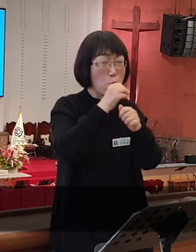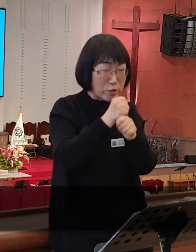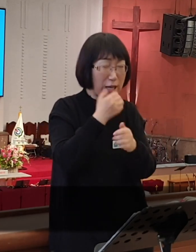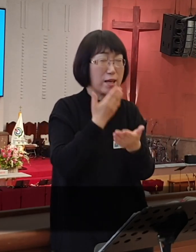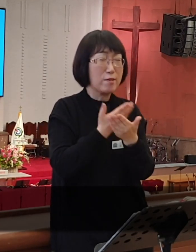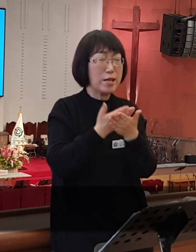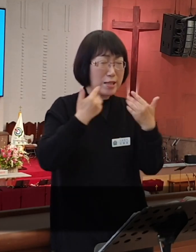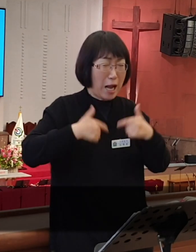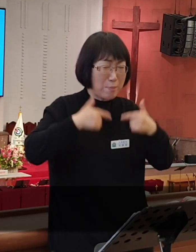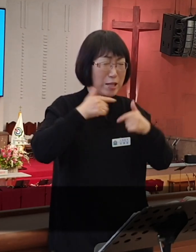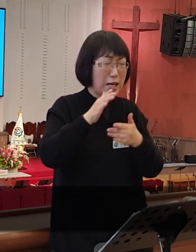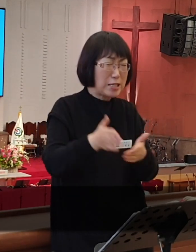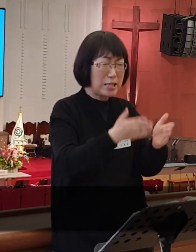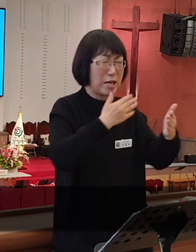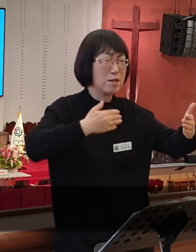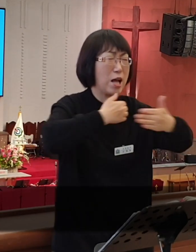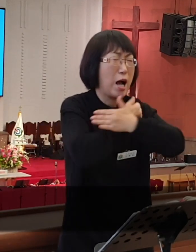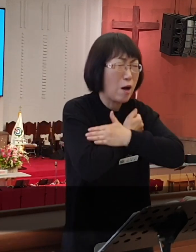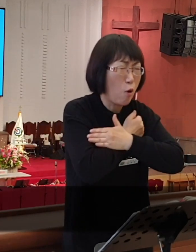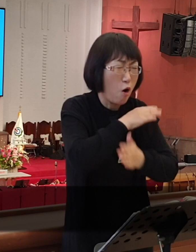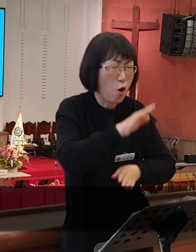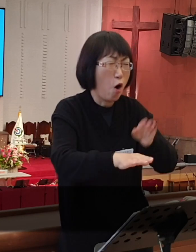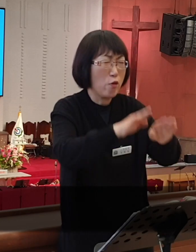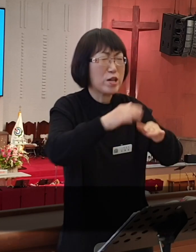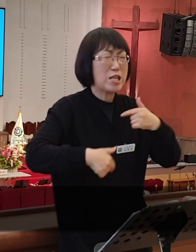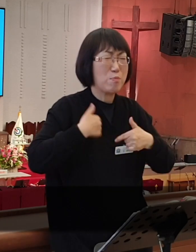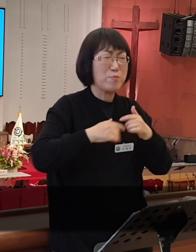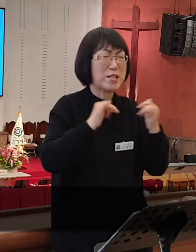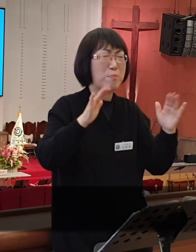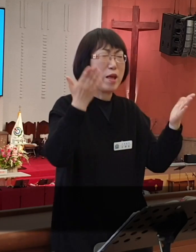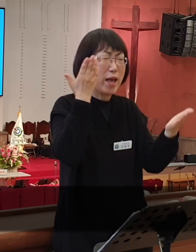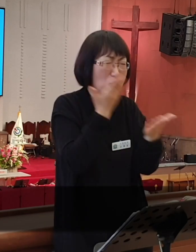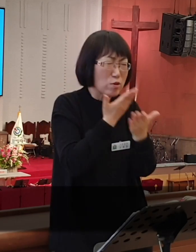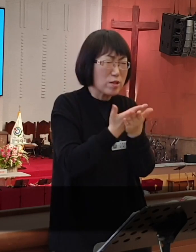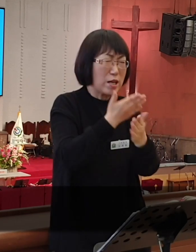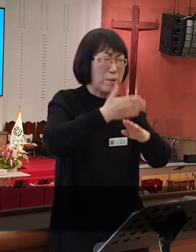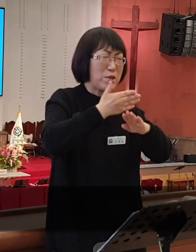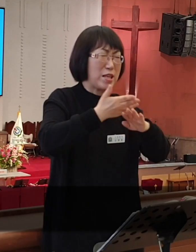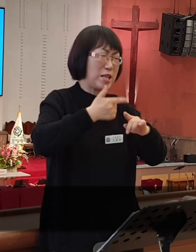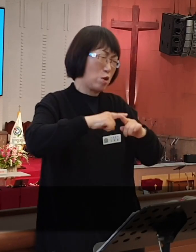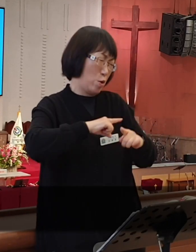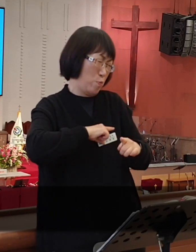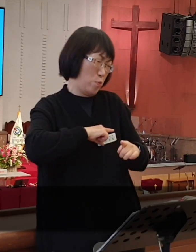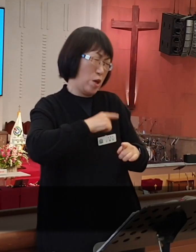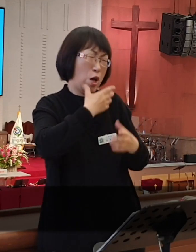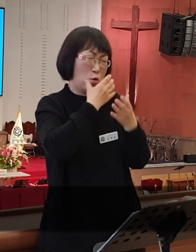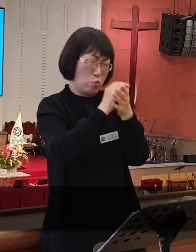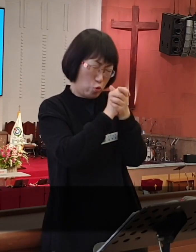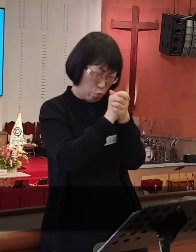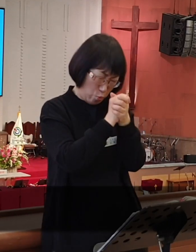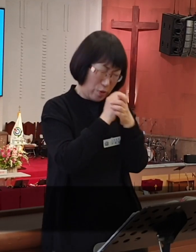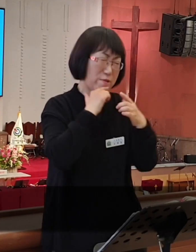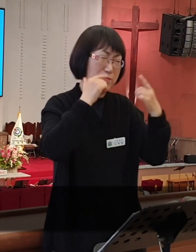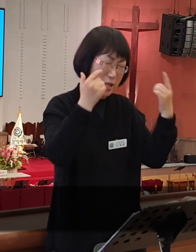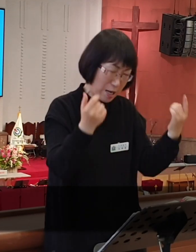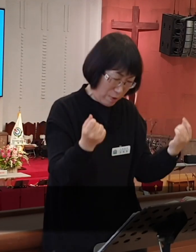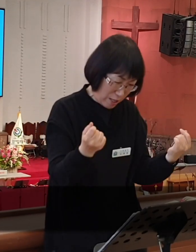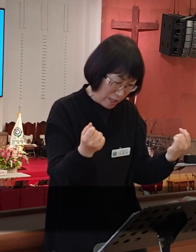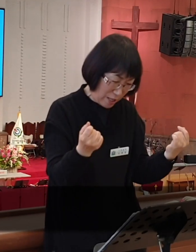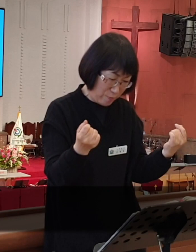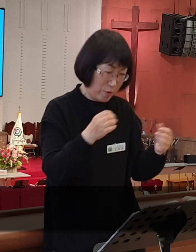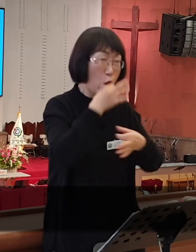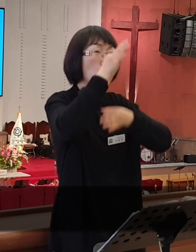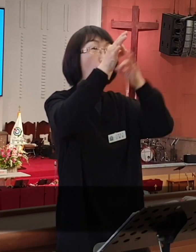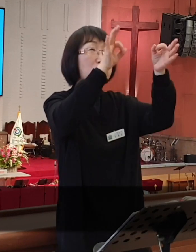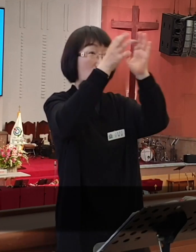하셔서 날마다 그 길을 끌어안고 걷는 기쁨의 사람들 되게 하여 주옵소서. 감사드리며 예수님 이름으로 기도하옵나이다. 아멘. 우리